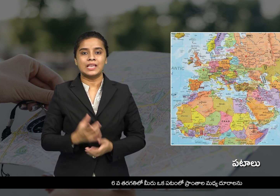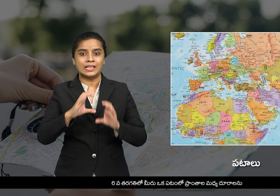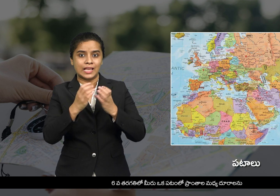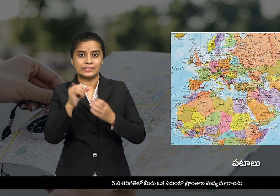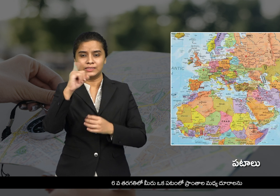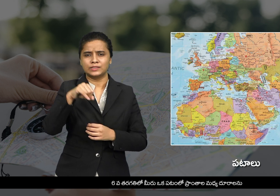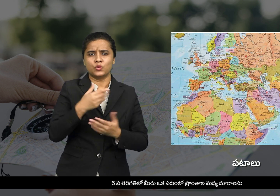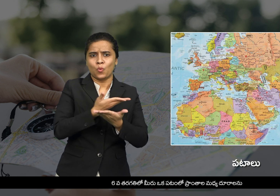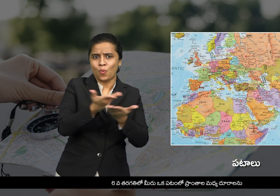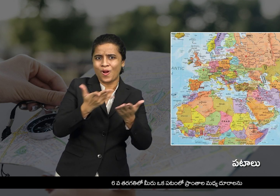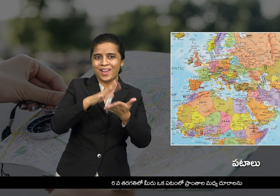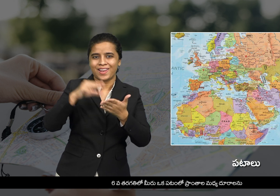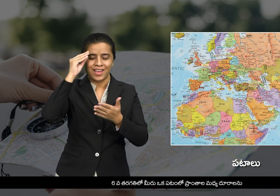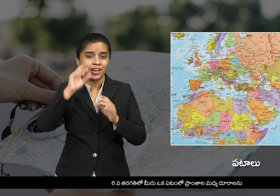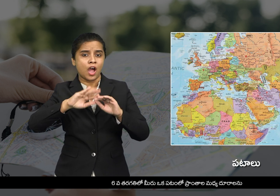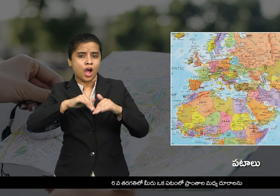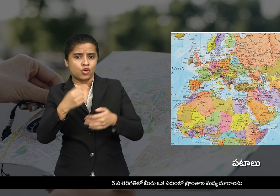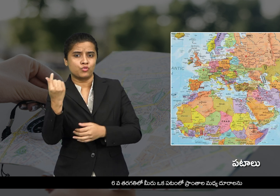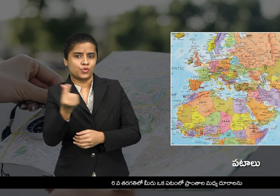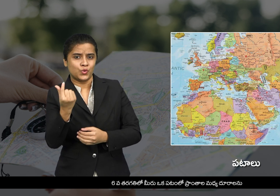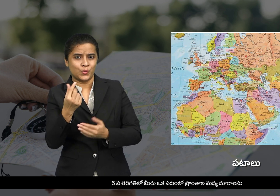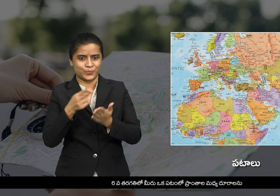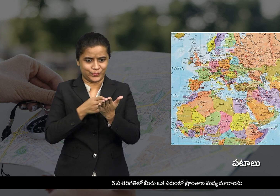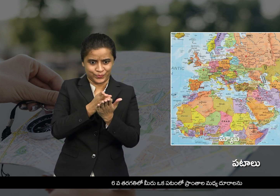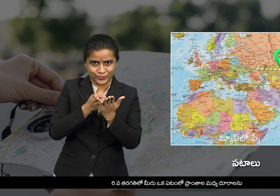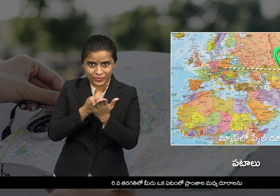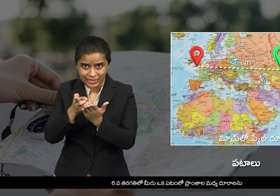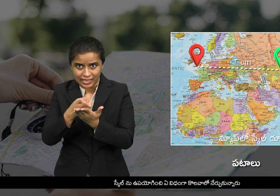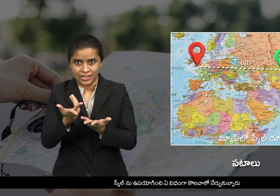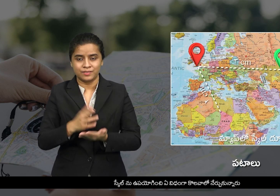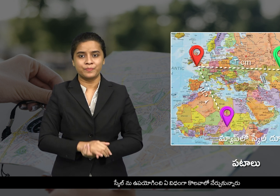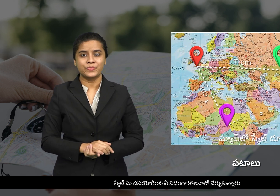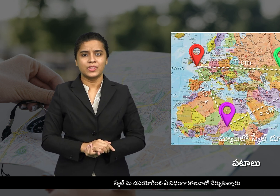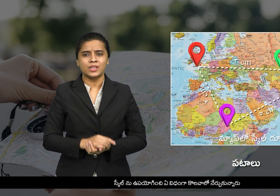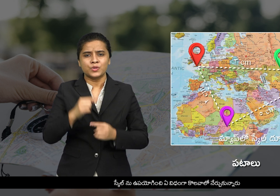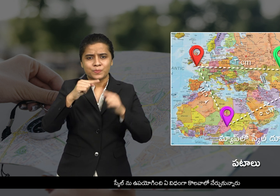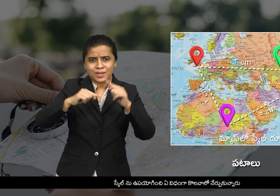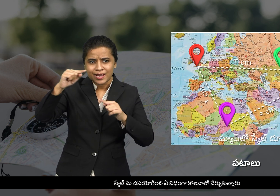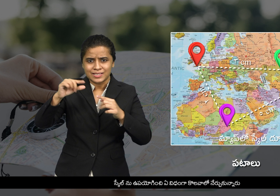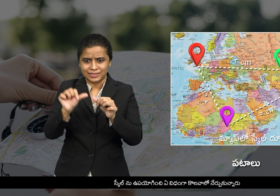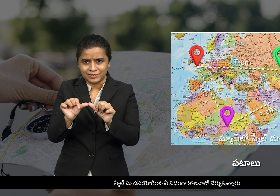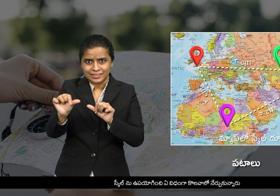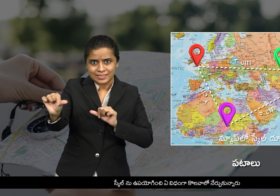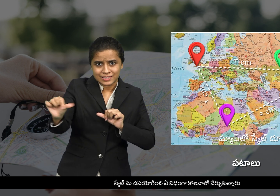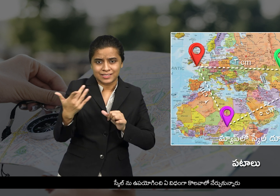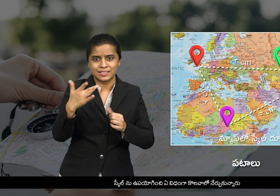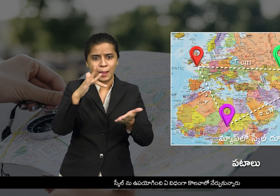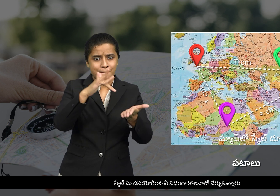6వ తరగతిలో మీరు ఒక పటంలో ప్రాంతాల మధ్య దూరాలను స్కేల్ను ఉపయోగించి ఏ విధంగా